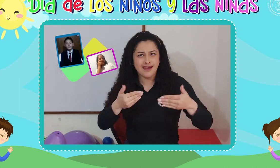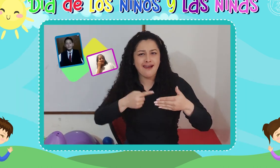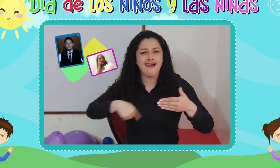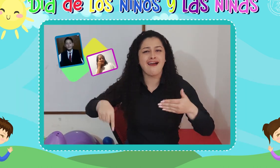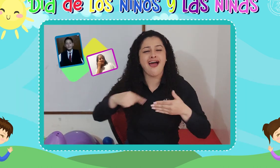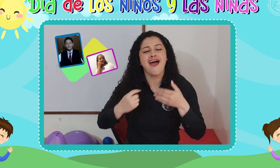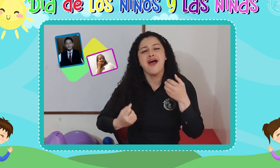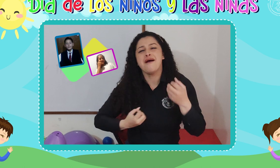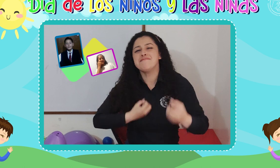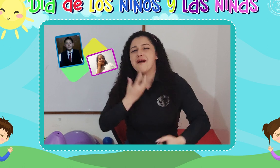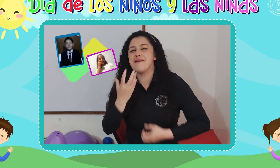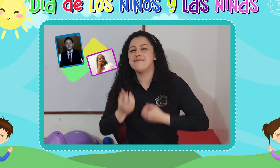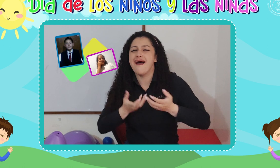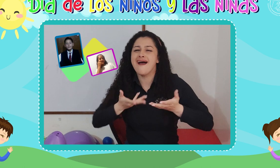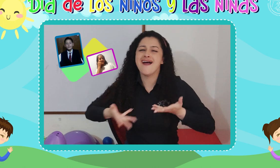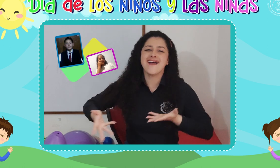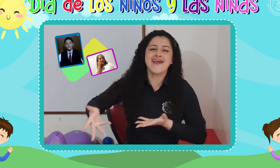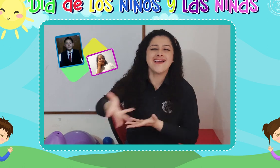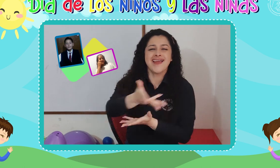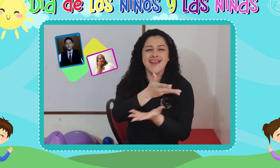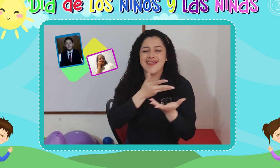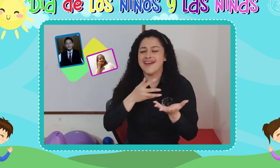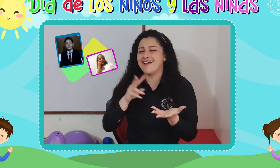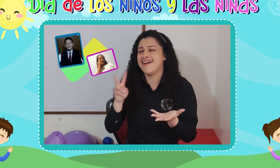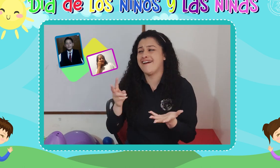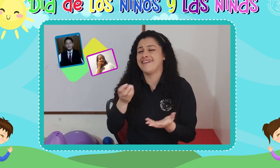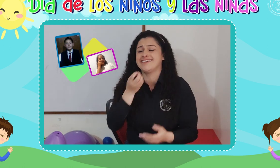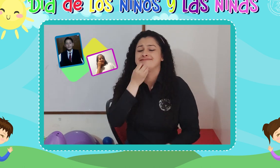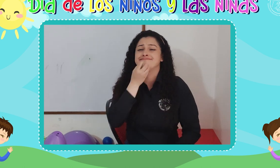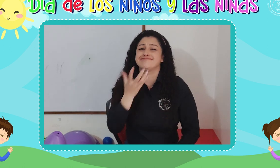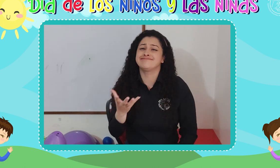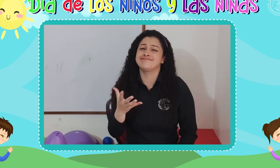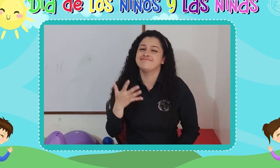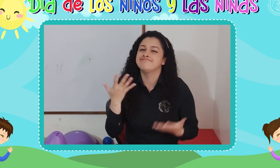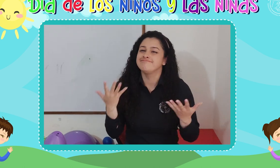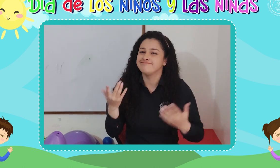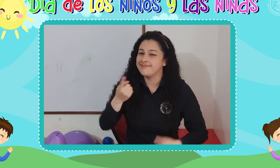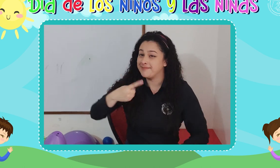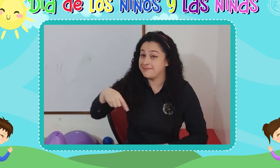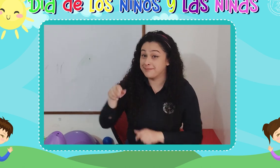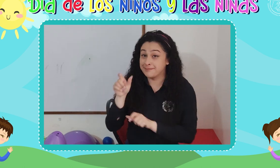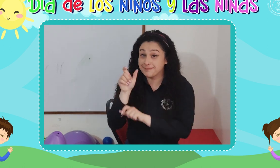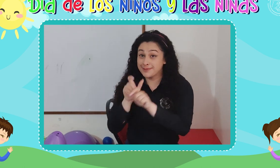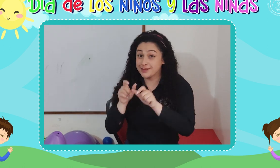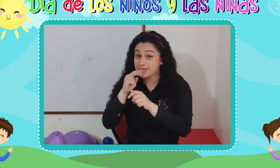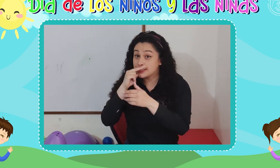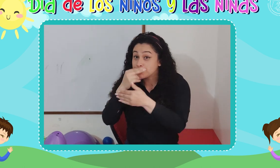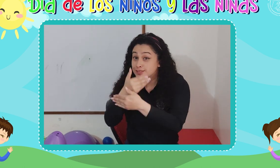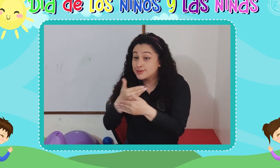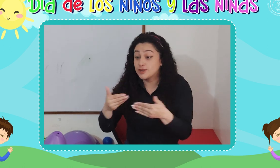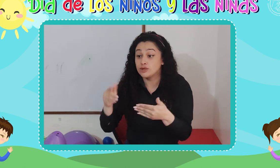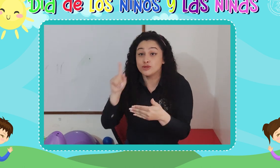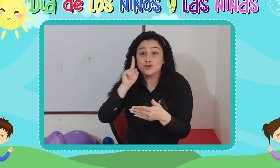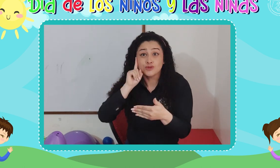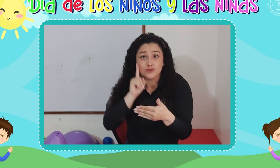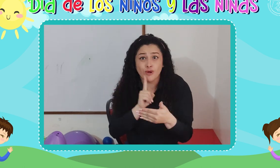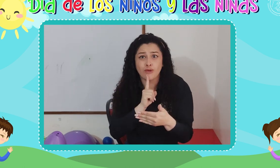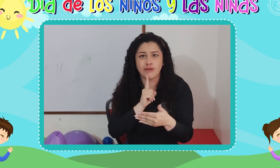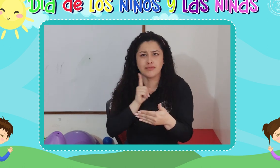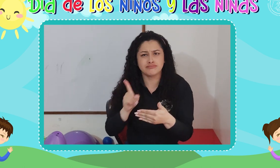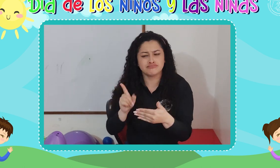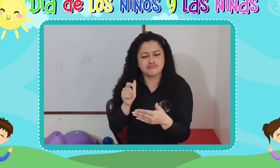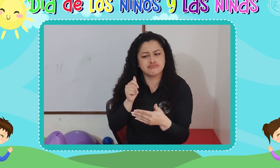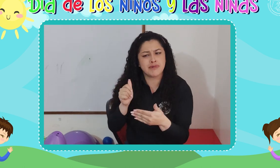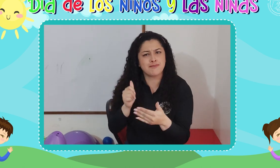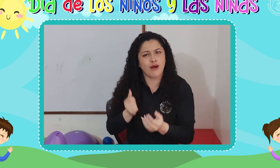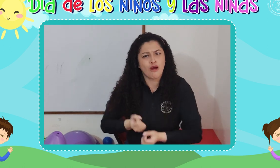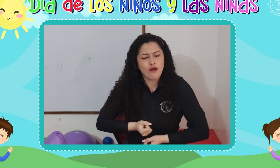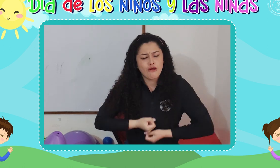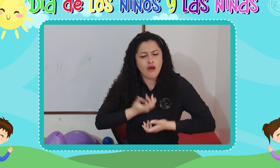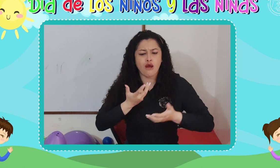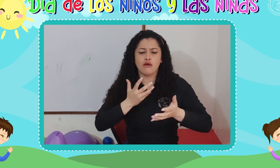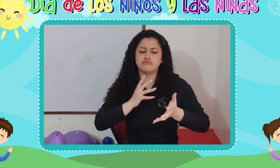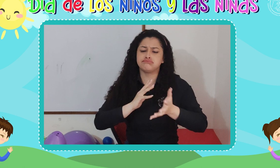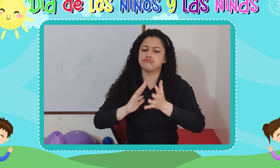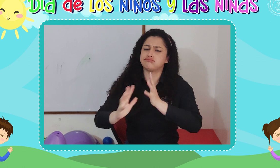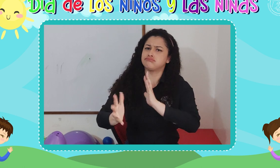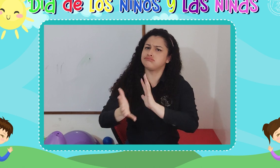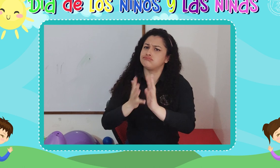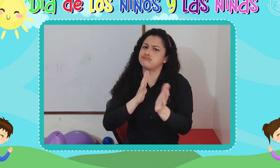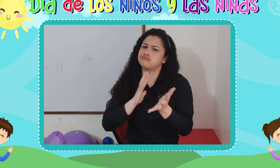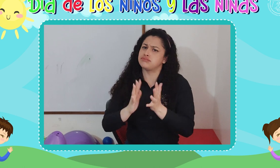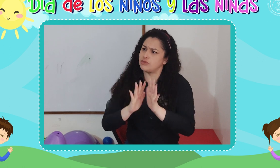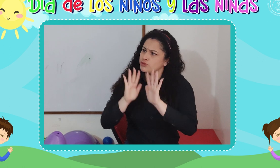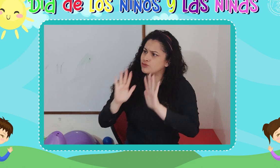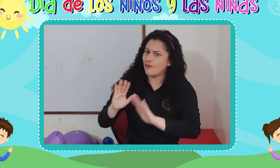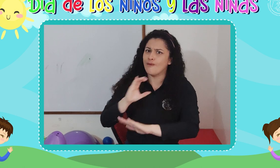Es hermoso ver a los niños sordos expresarse en su lengua natural. La lengua de señas colombiana,